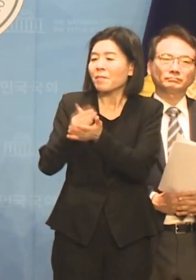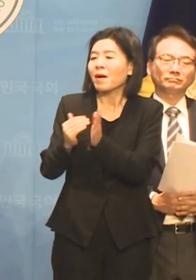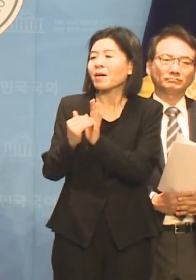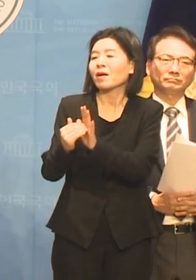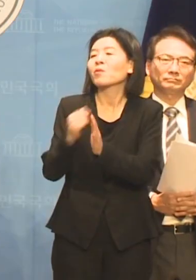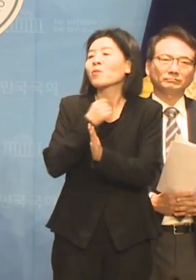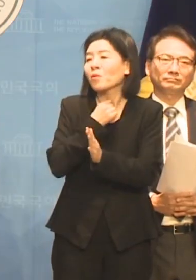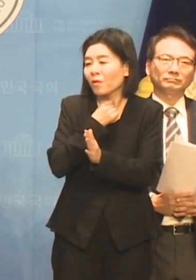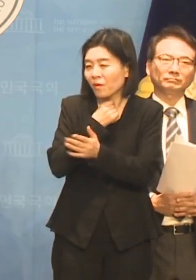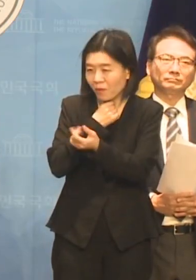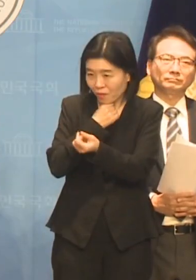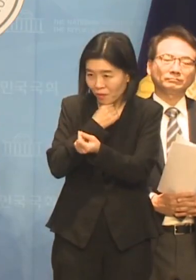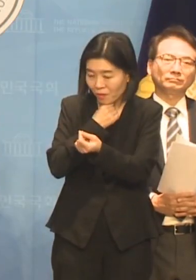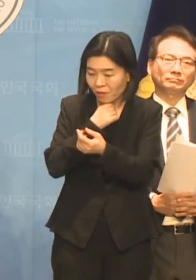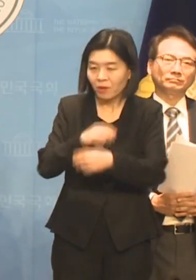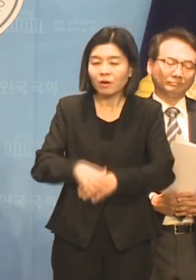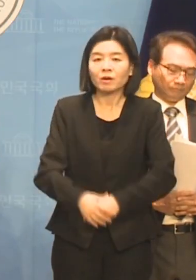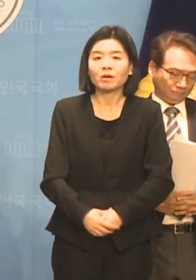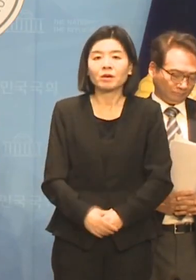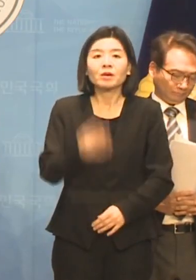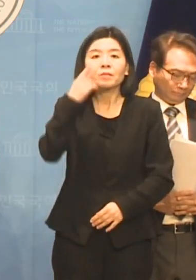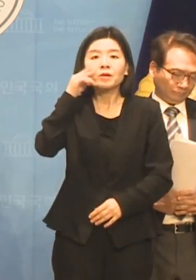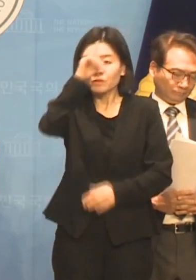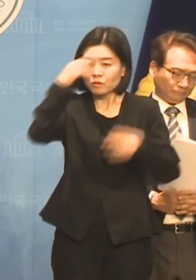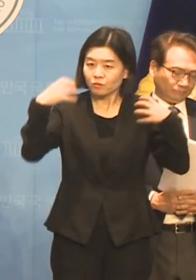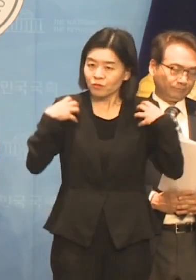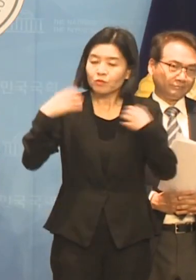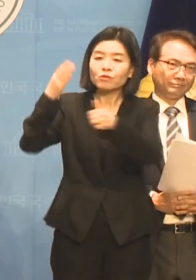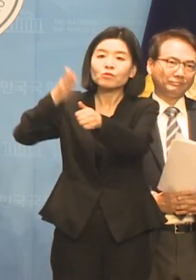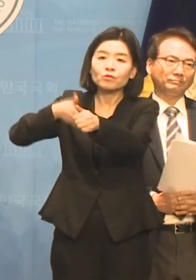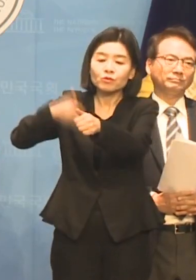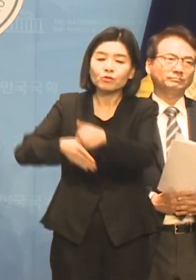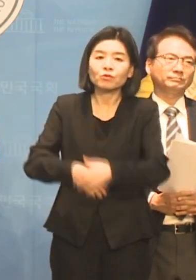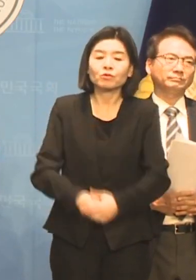될 것입니다. 미국 정부에도 촉구합니다.